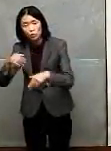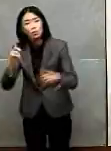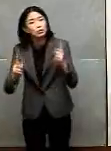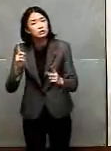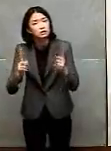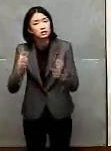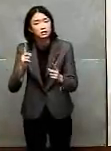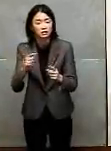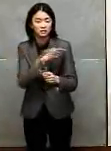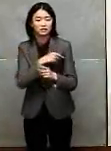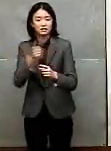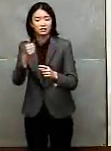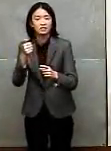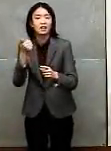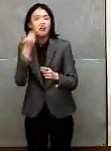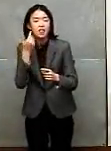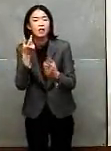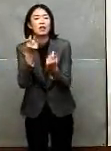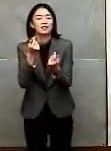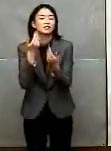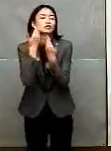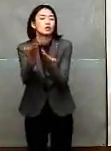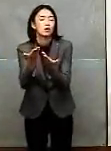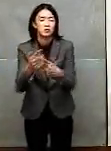そうですね、